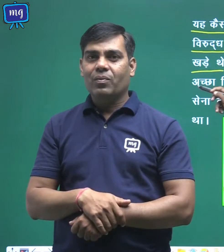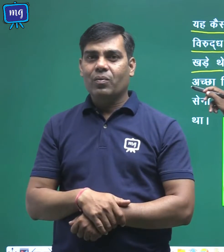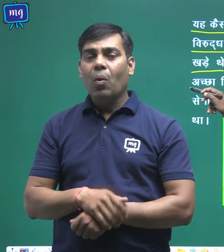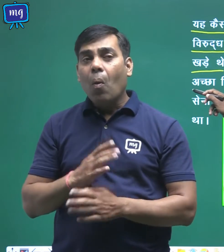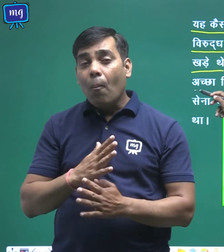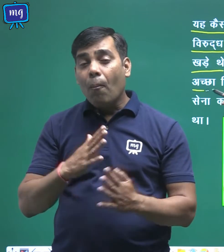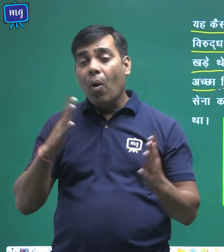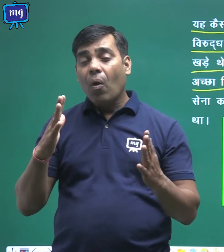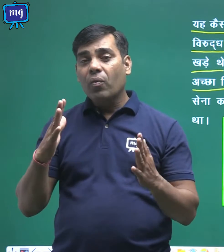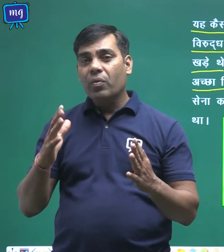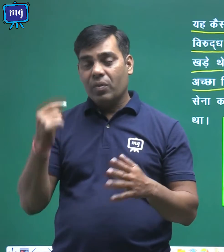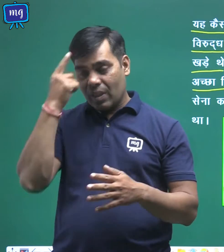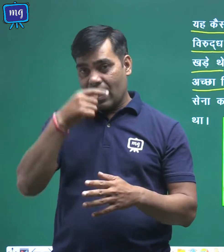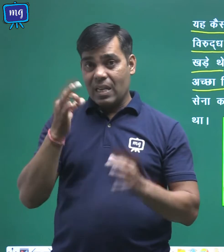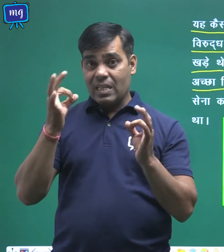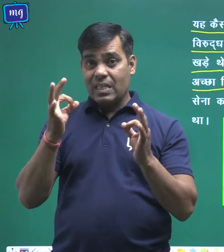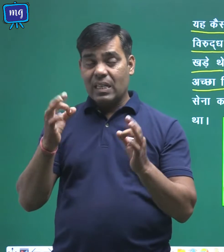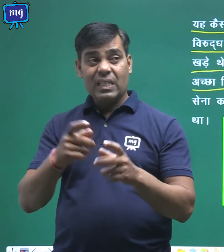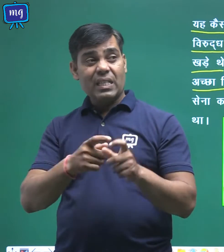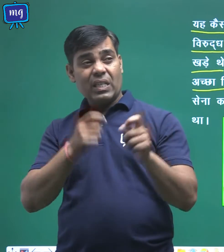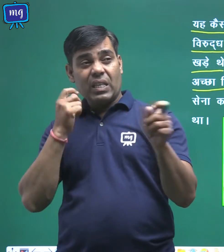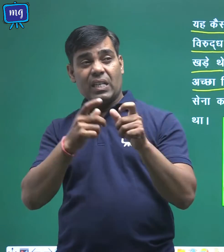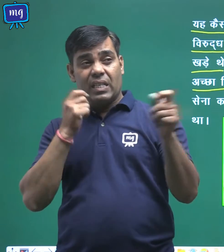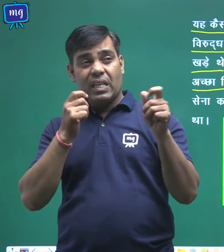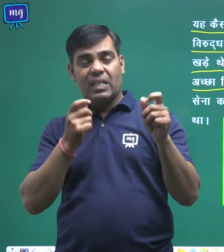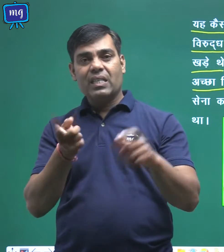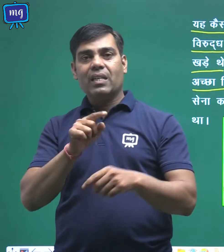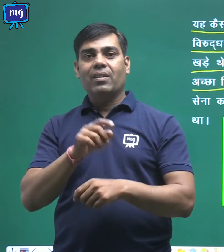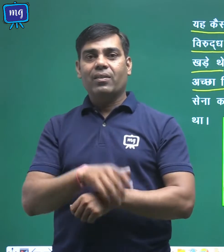बहुत अच्छा तीरंदाज था।